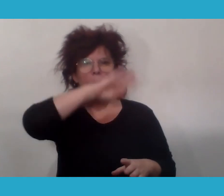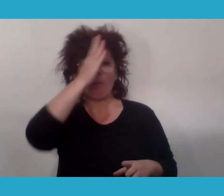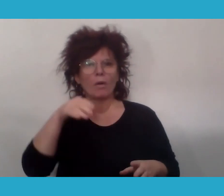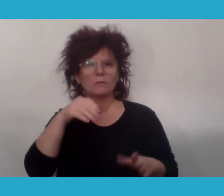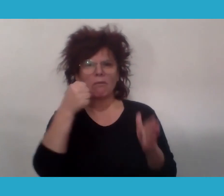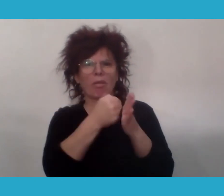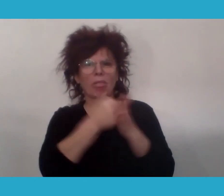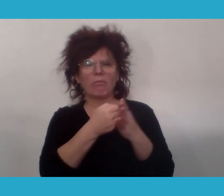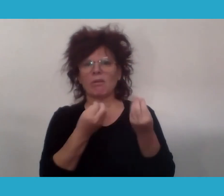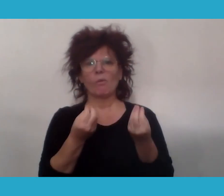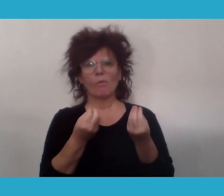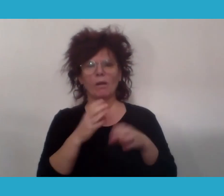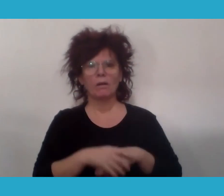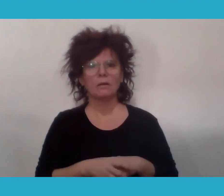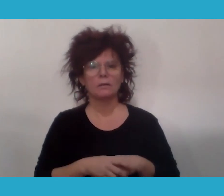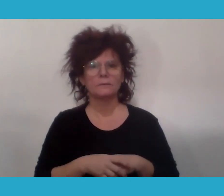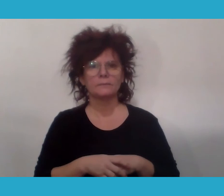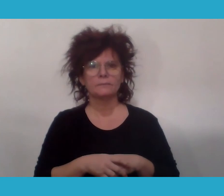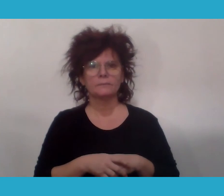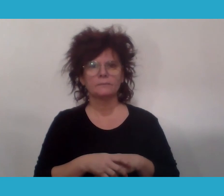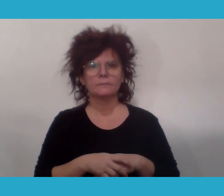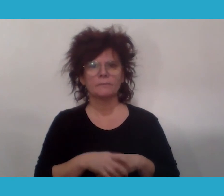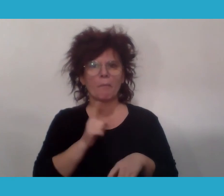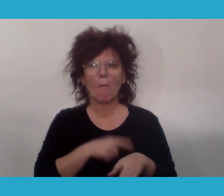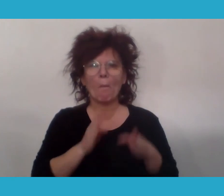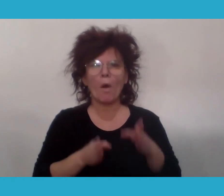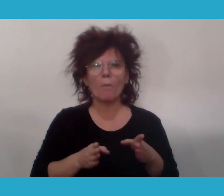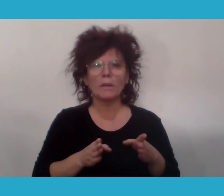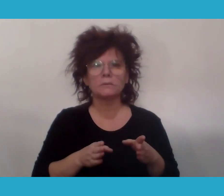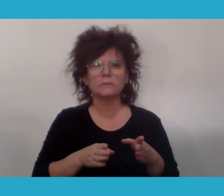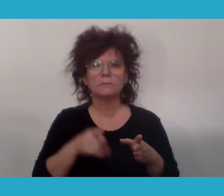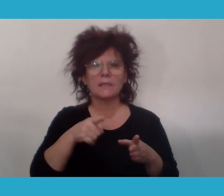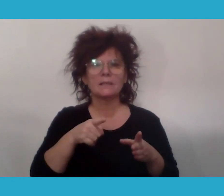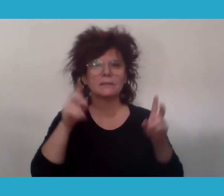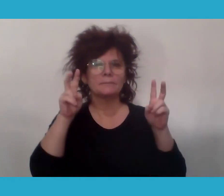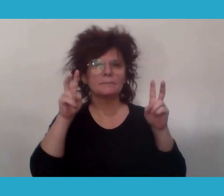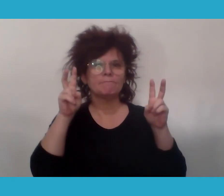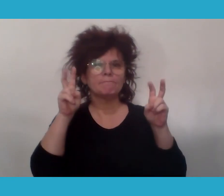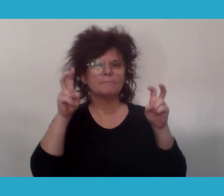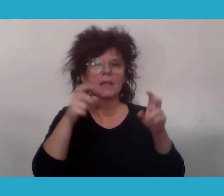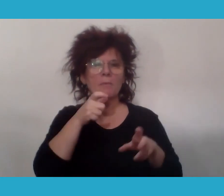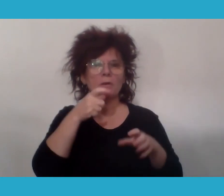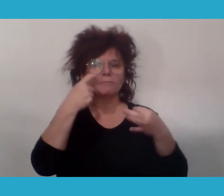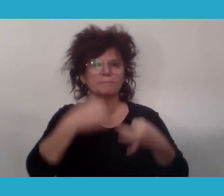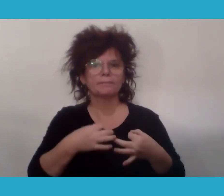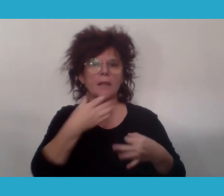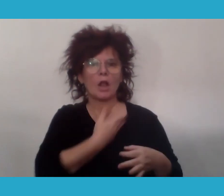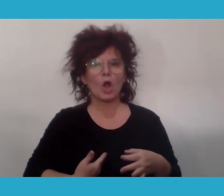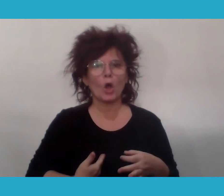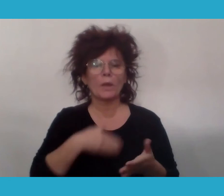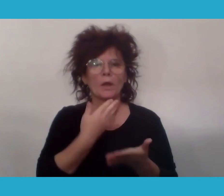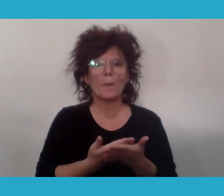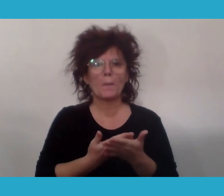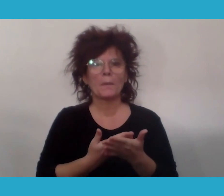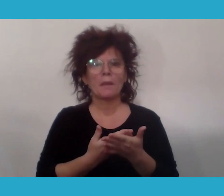Dice basta el progreso sin importar las consecuencias. Así que es hora de definir ese término. Por lo que solicita al gobierno que tome la